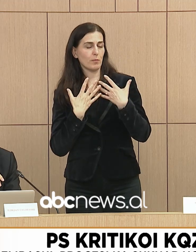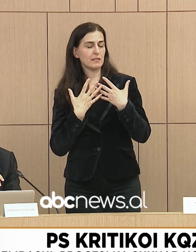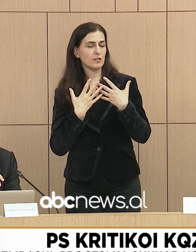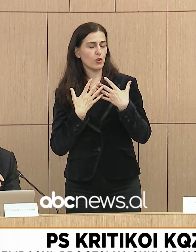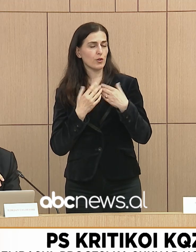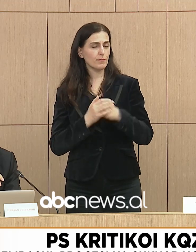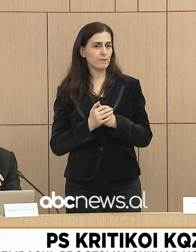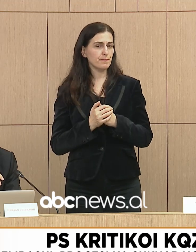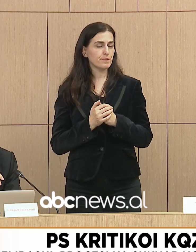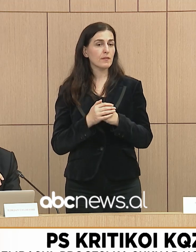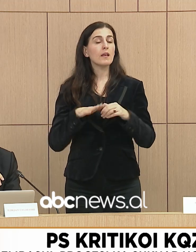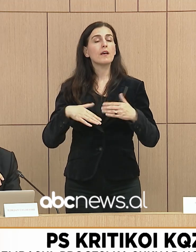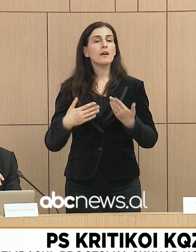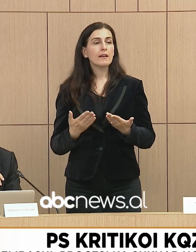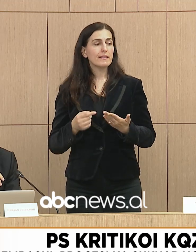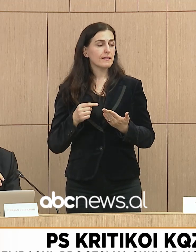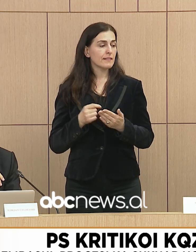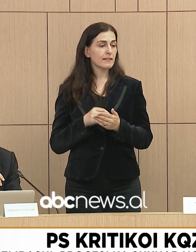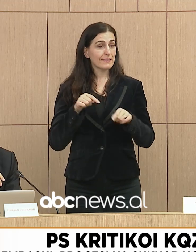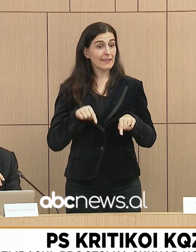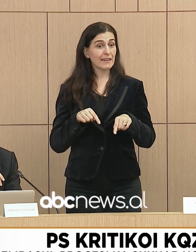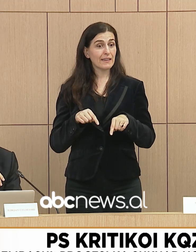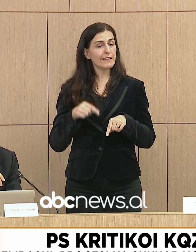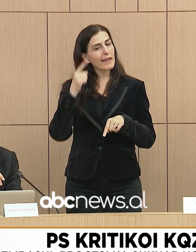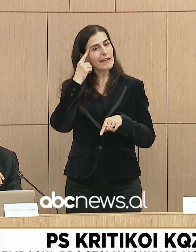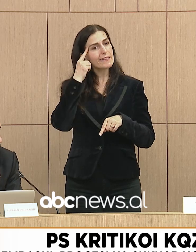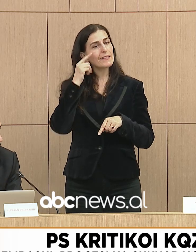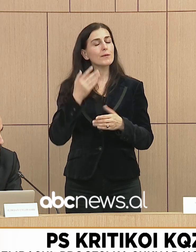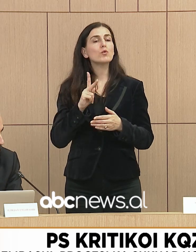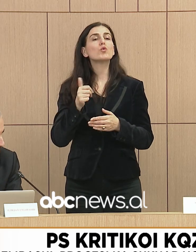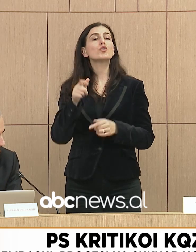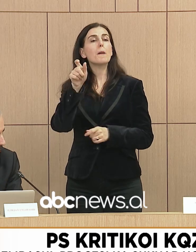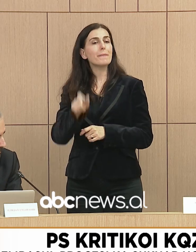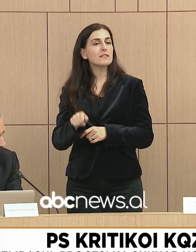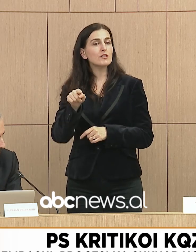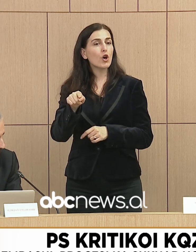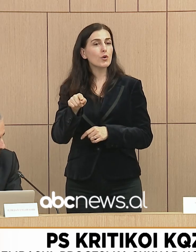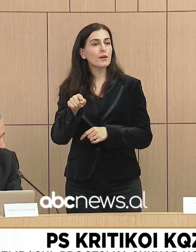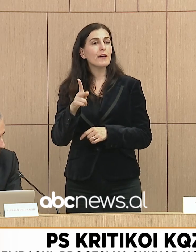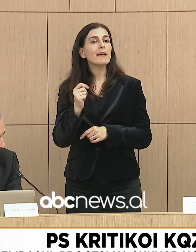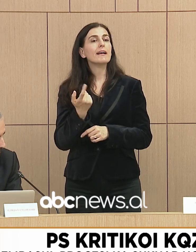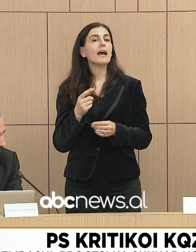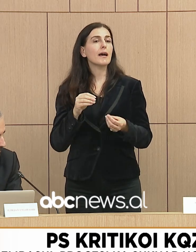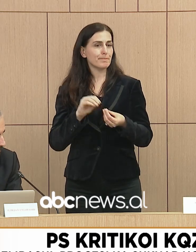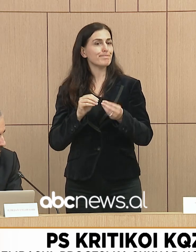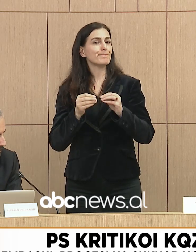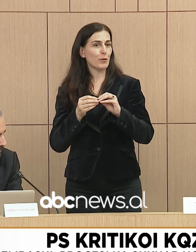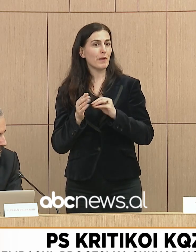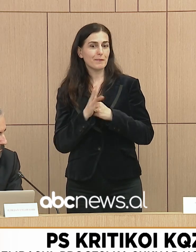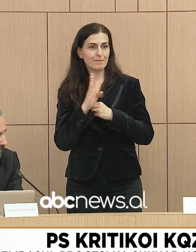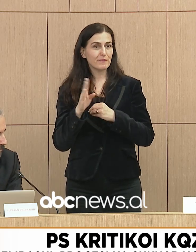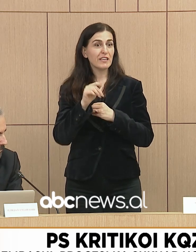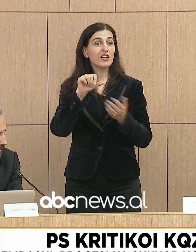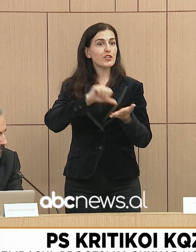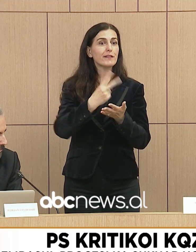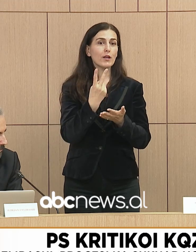raste, është tashmë e dhënë e faktuar dhe neve e dim se kush është personi që situash është paraqitur në të njëjtën